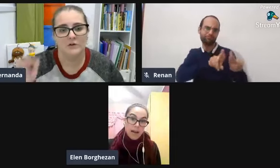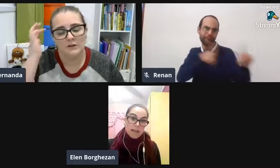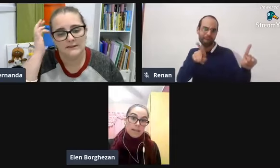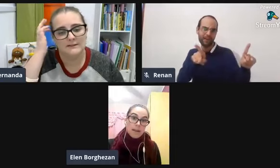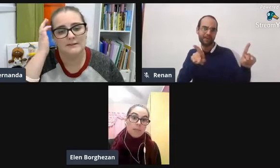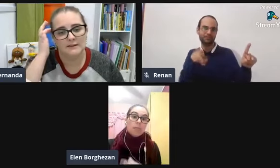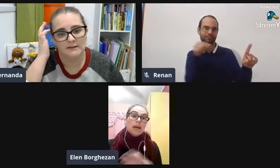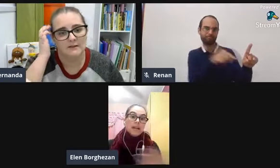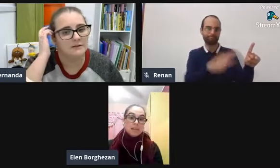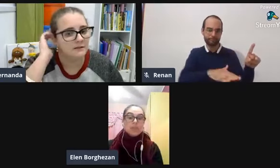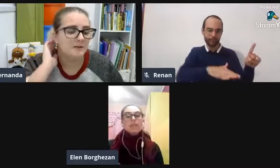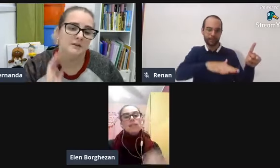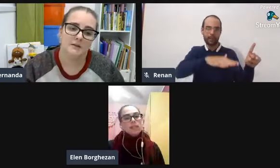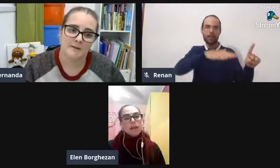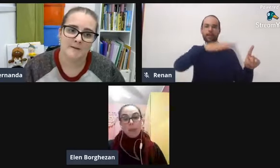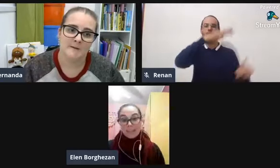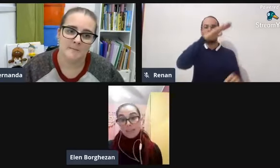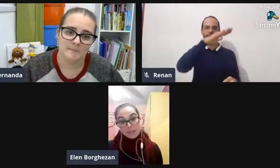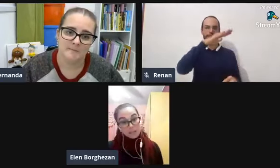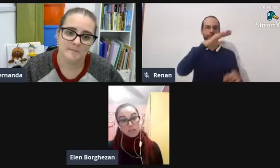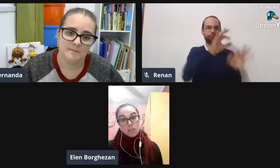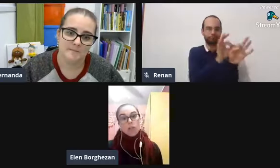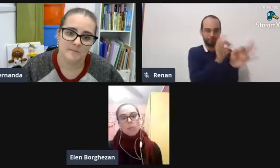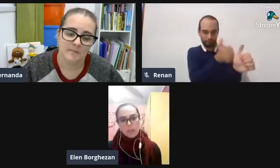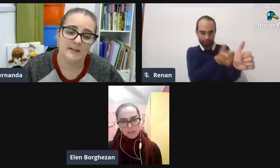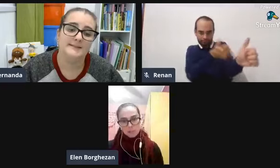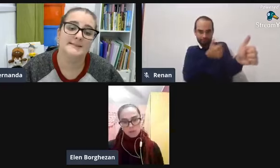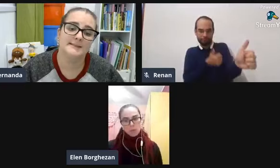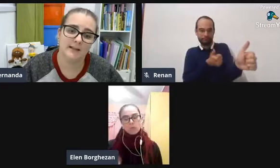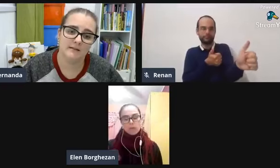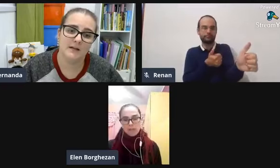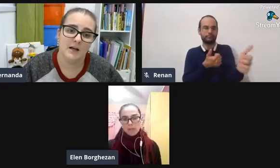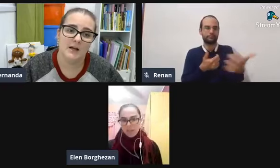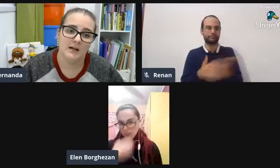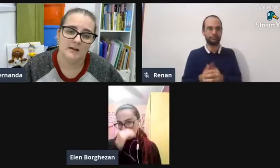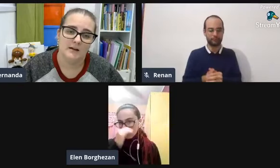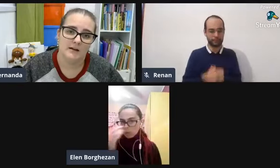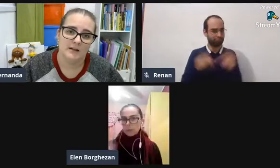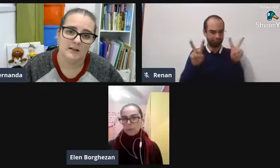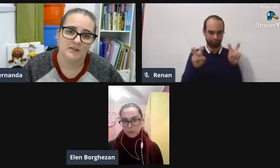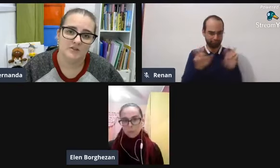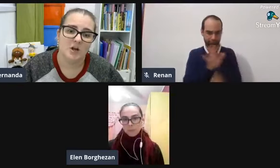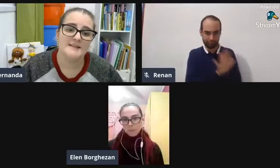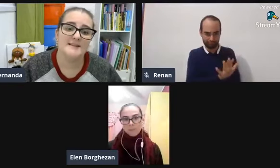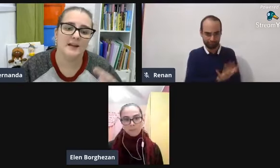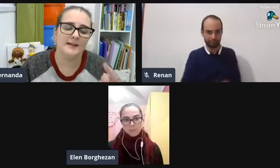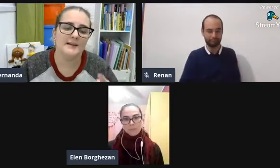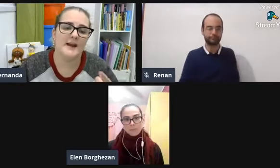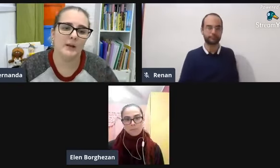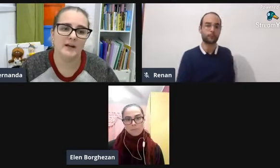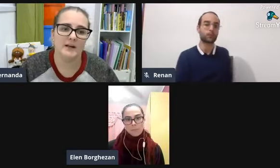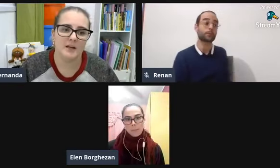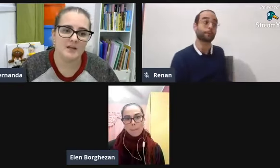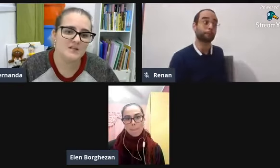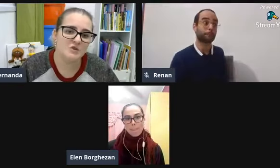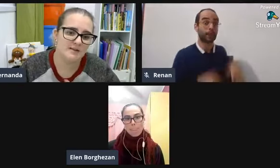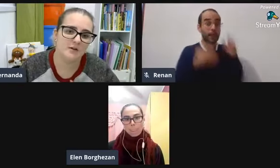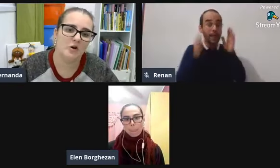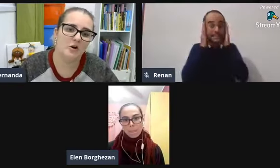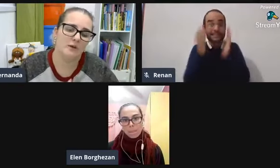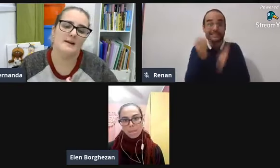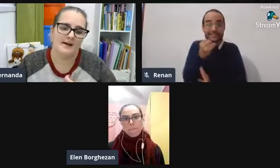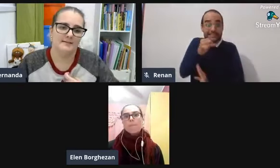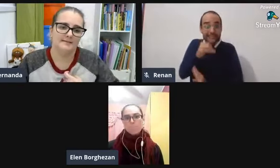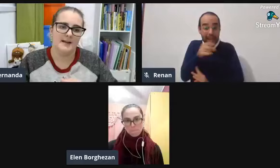crescendo, e aí isso distancia, mais nesse sentido mesmo, que eu estava me referindo. Só que se ele criar mecanismos de